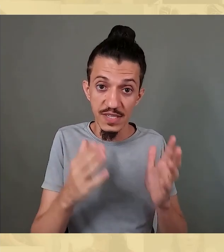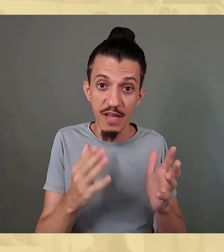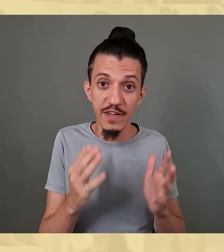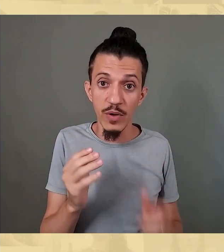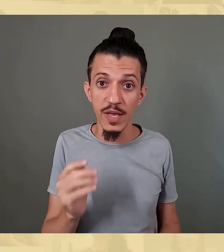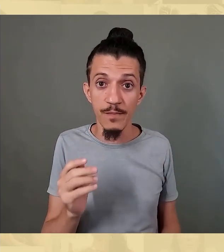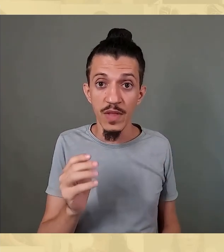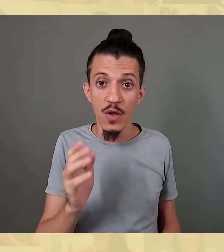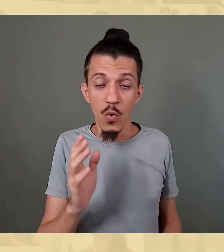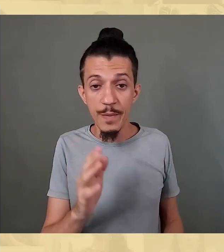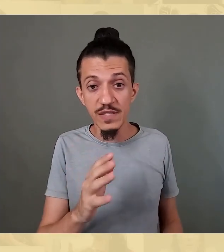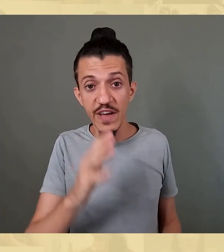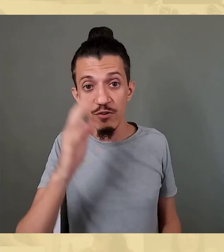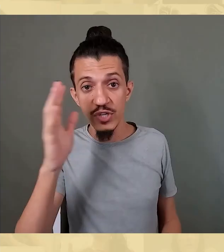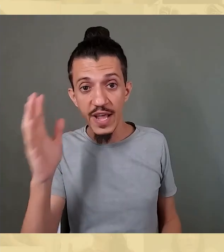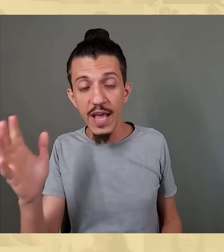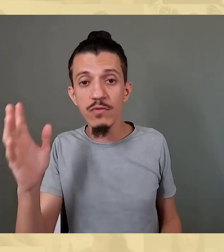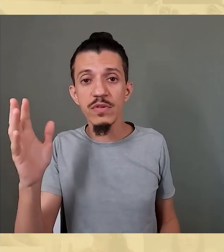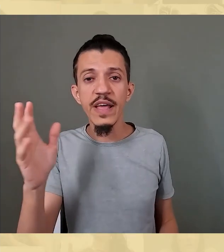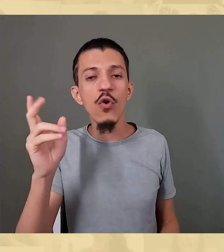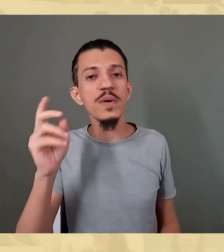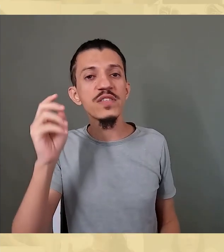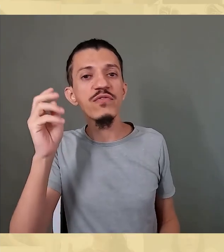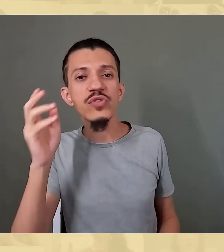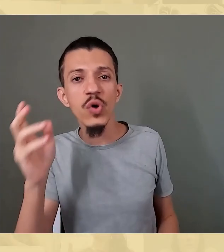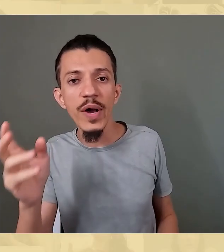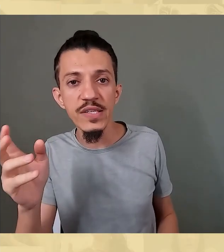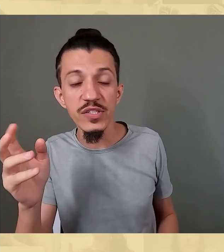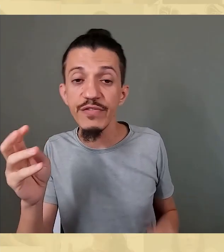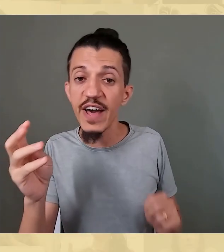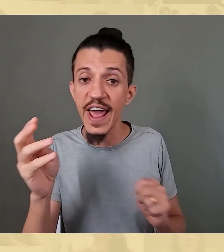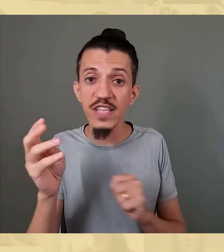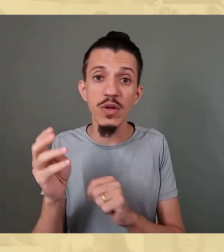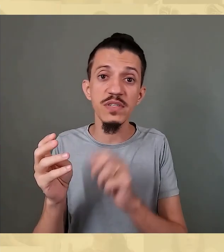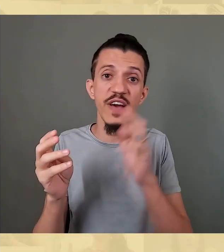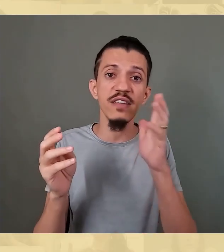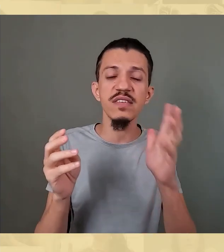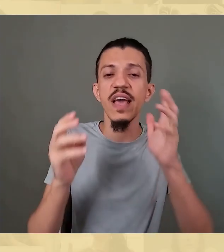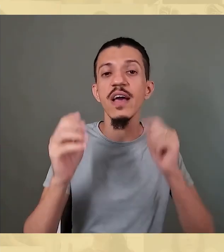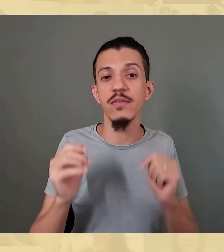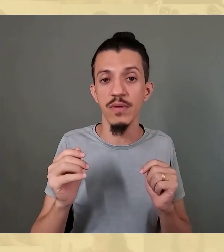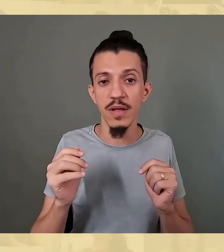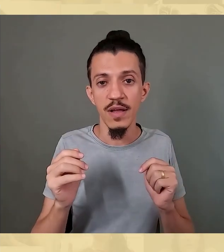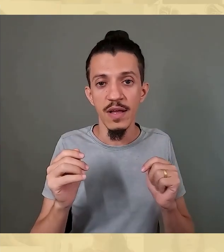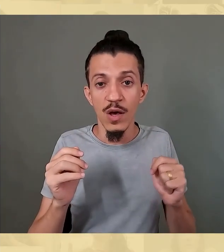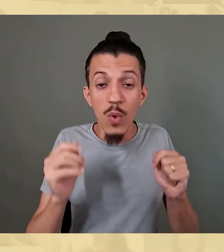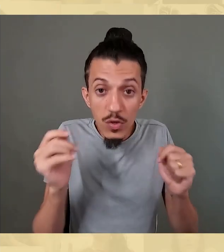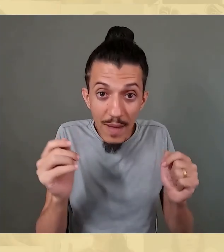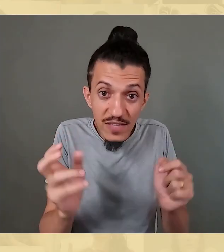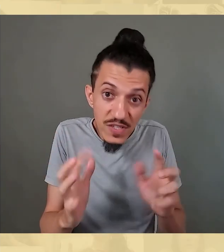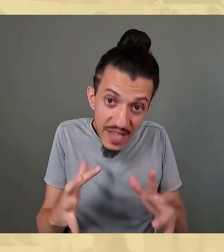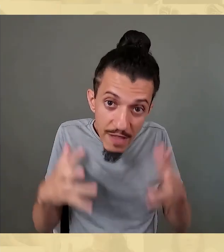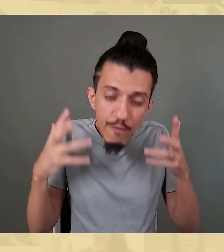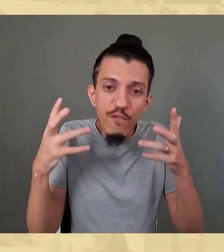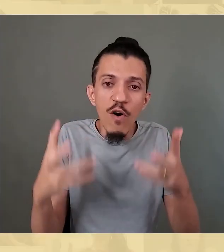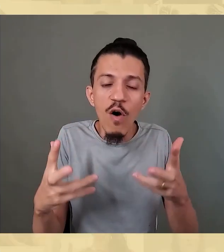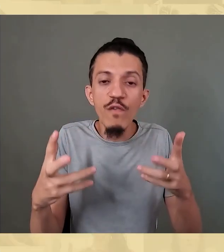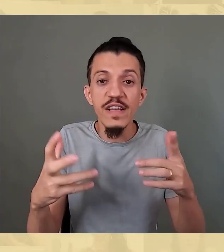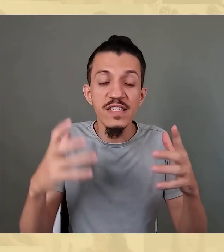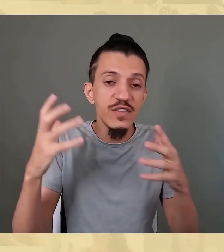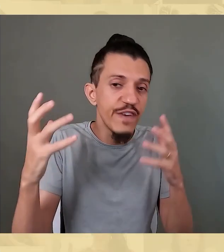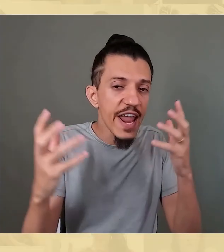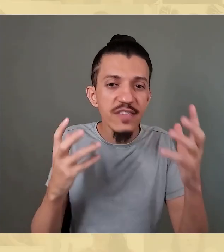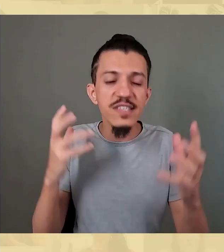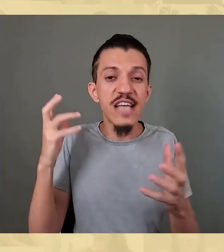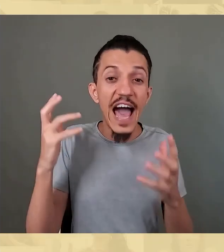você está vendo aí, o hemisfério direito tem algumas funções diferentes do hemisfério esquerdo. Quanto mais você envolve